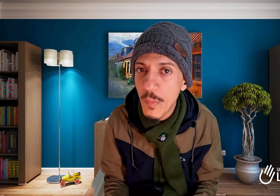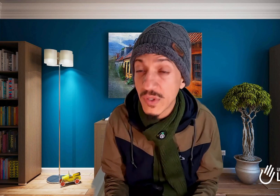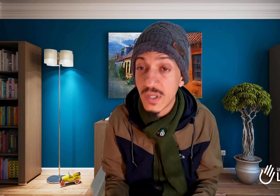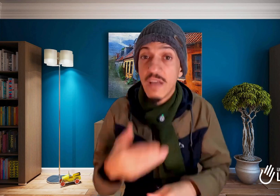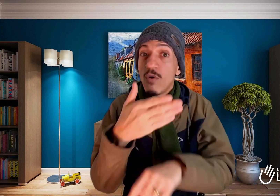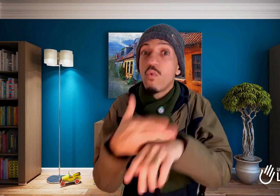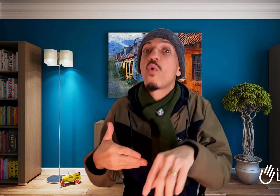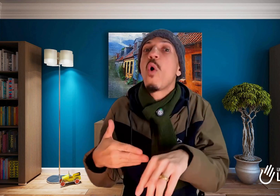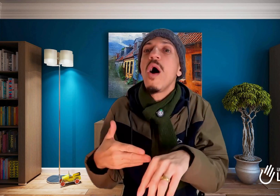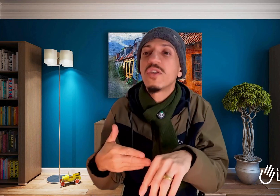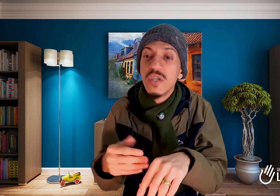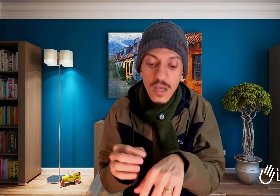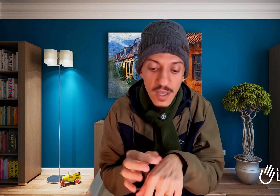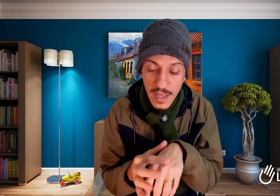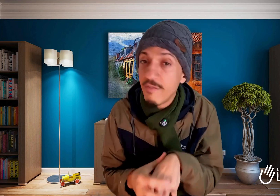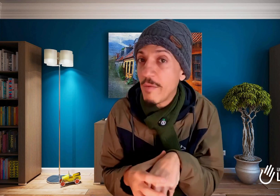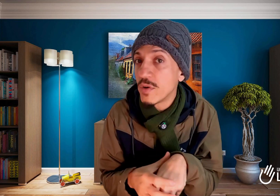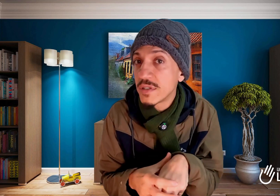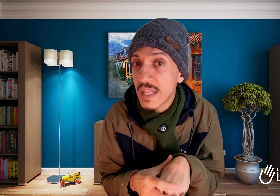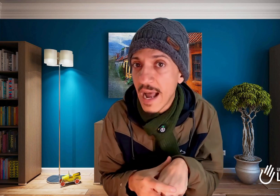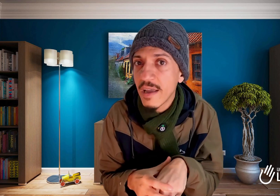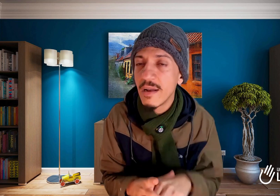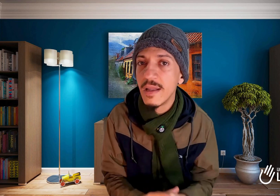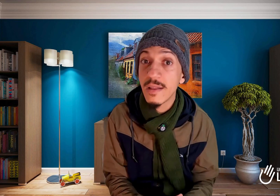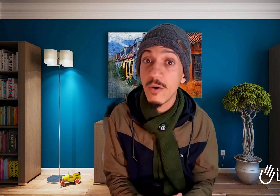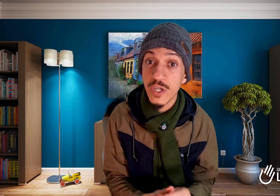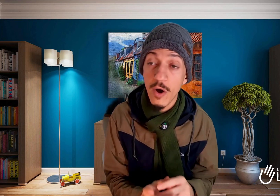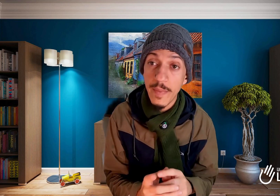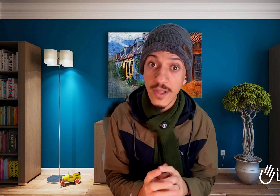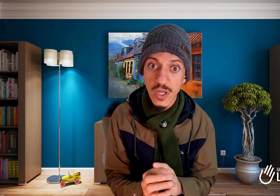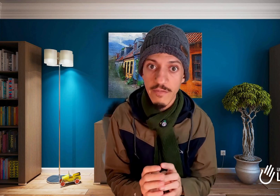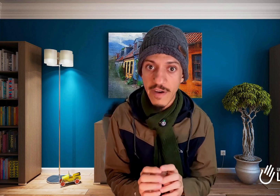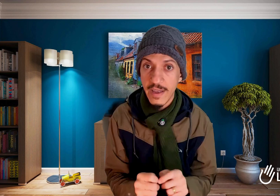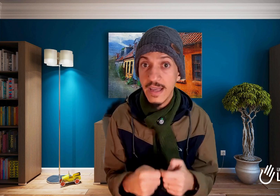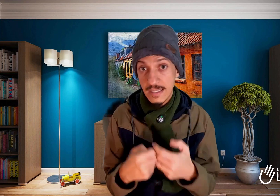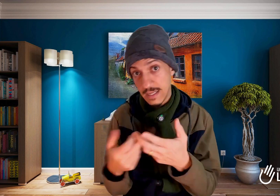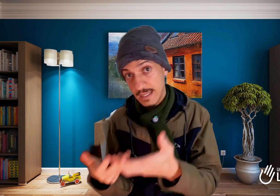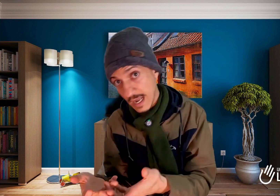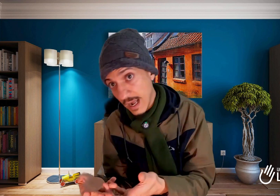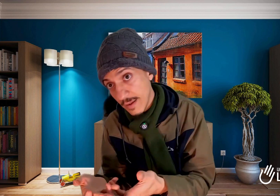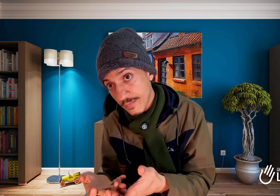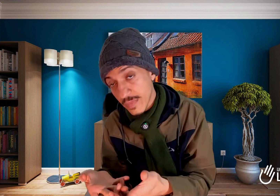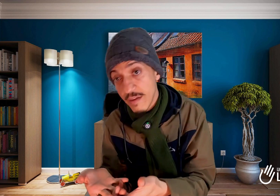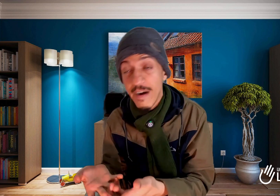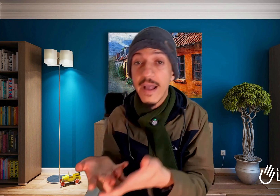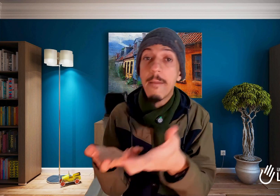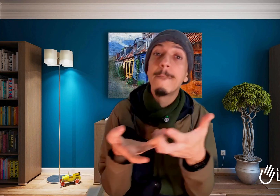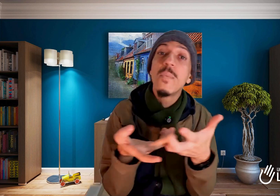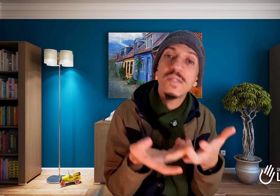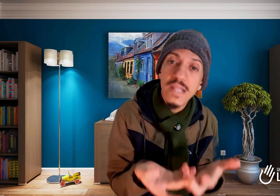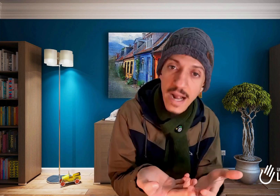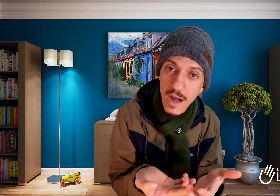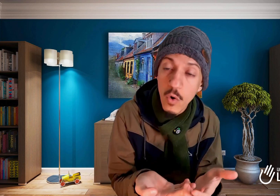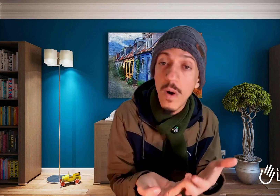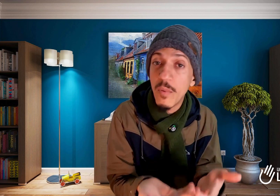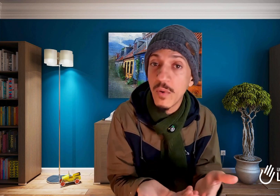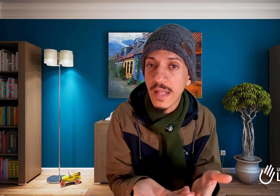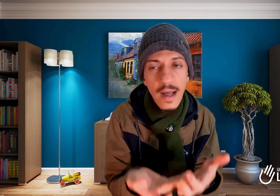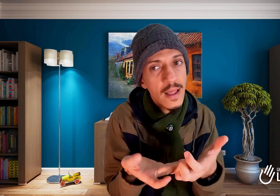teve algum corte, e ele vai mostrar aquilo ali. Então geralmente ele vai sinalizar e vai mostrar ou apontar